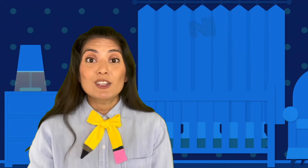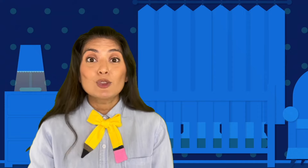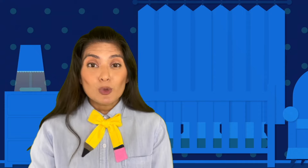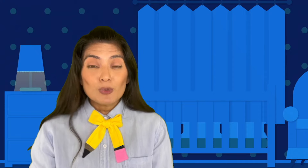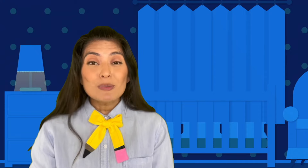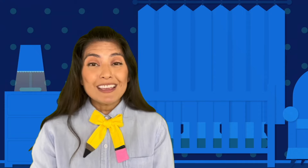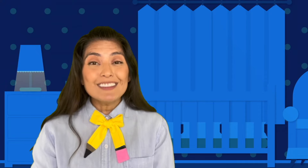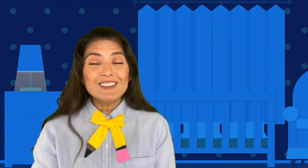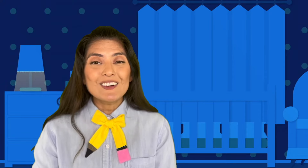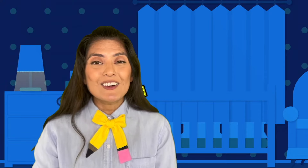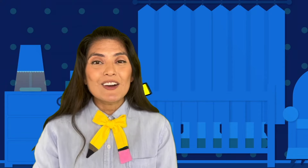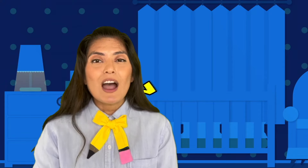Durmiendo.